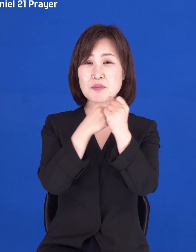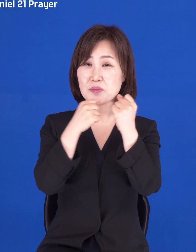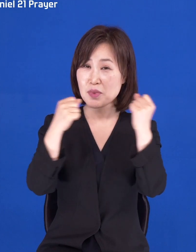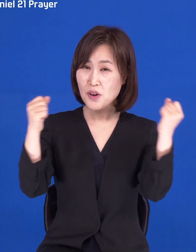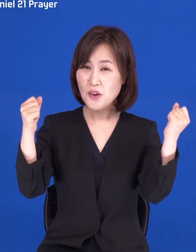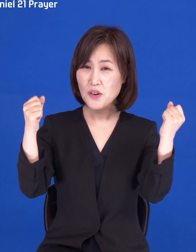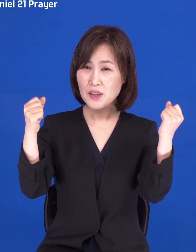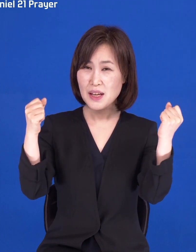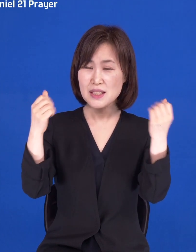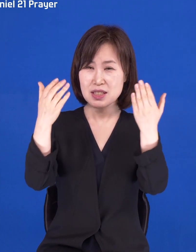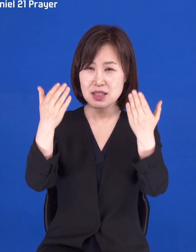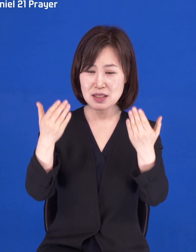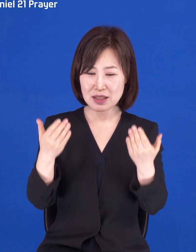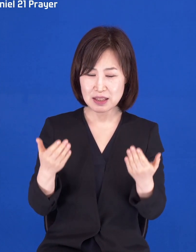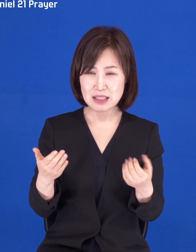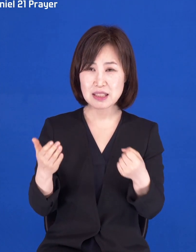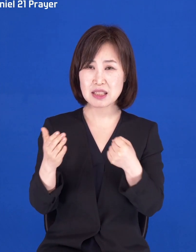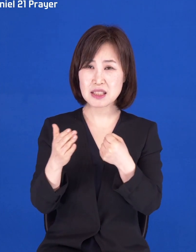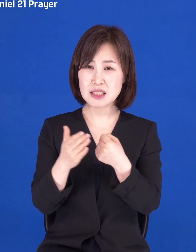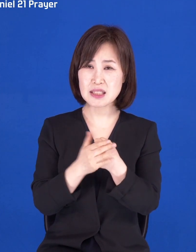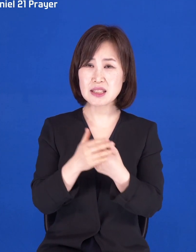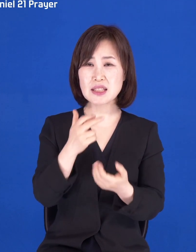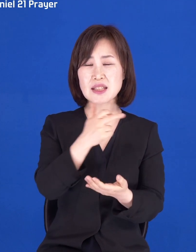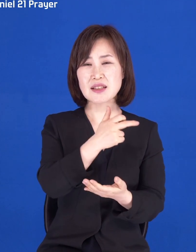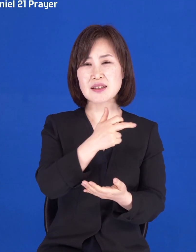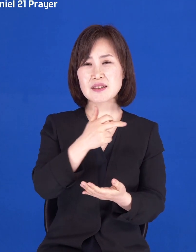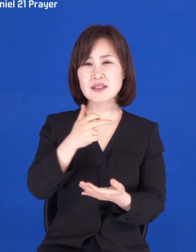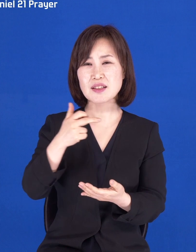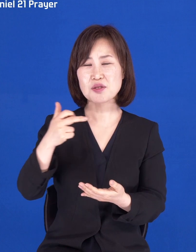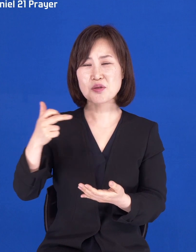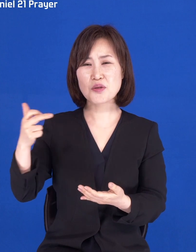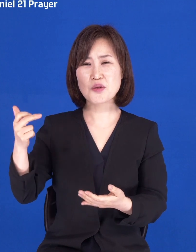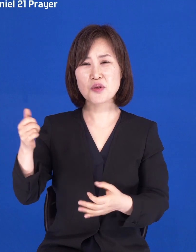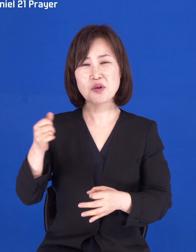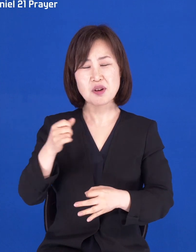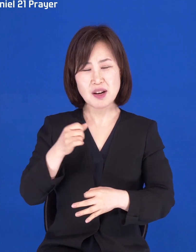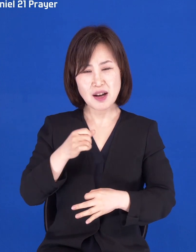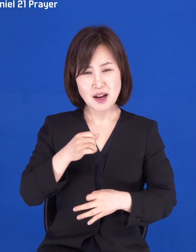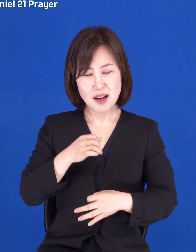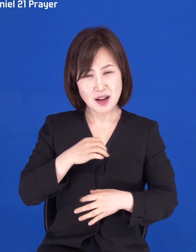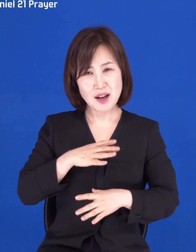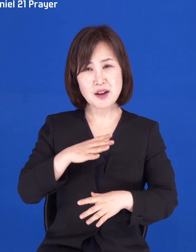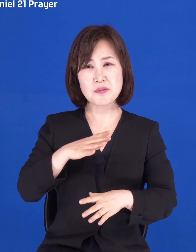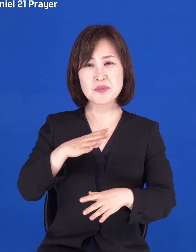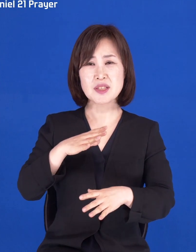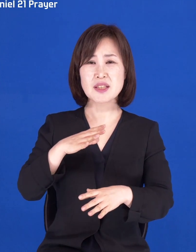죄를 면하사니 크게